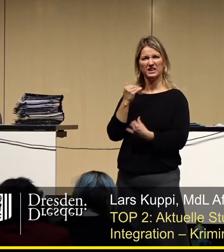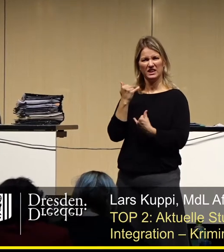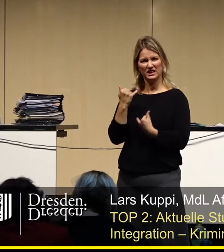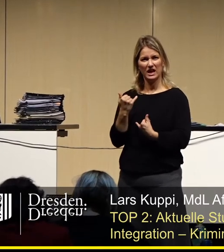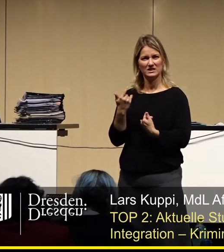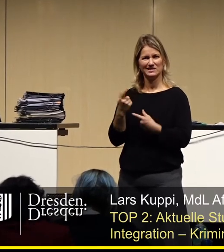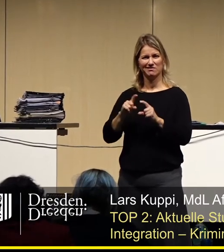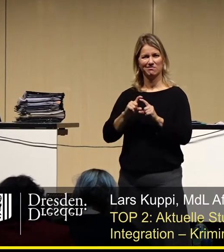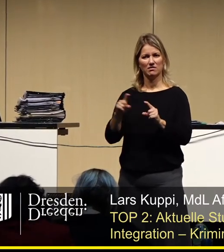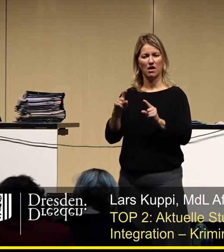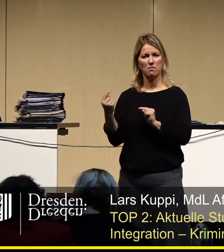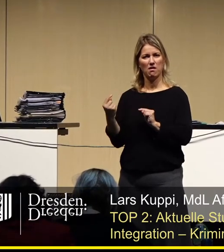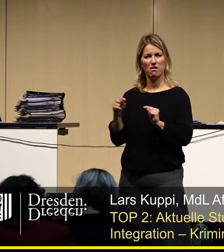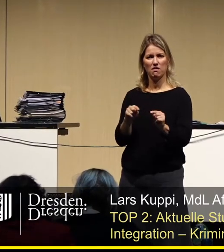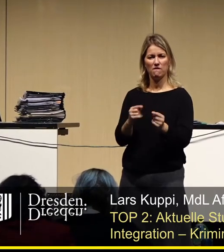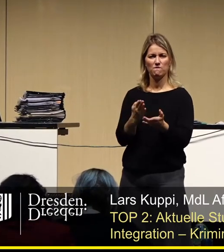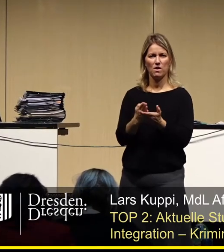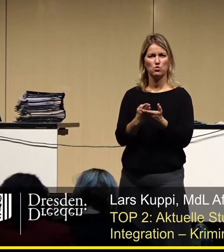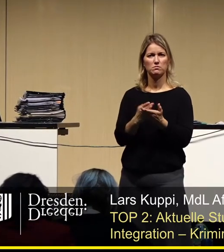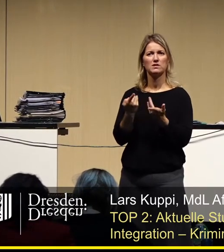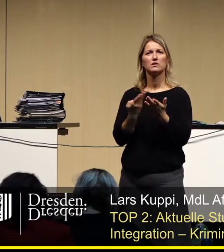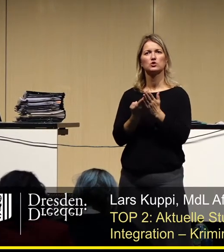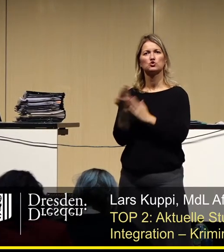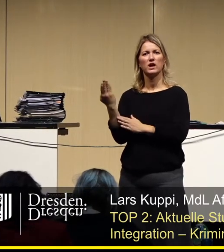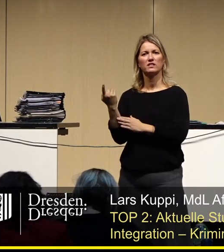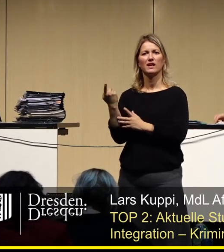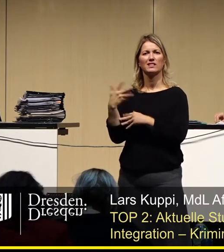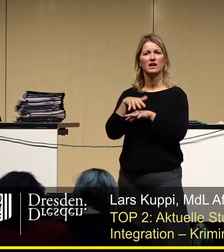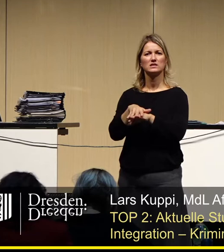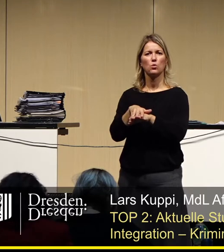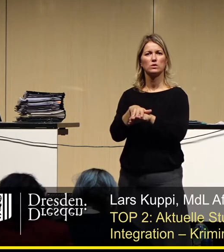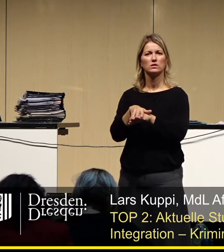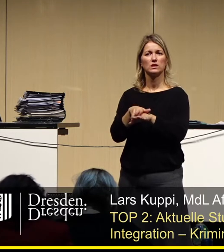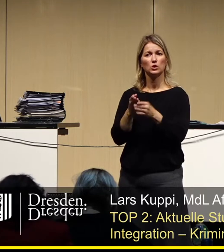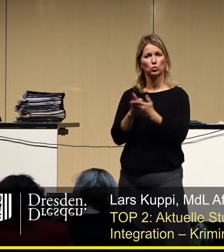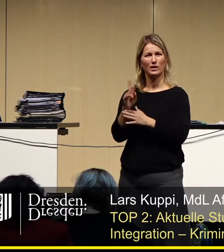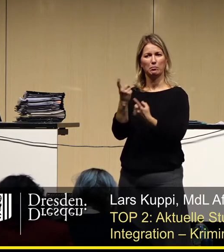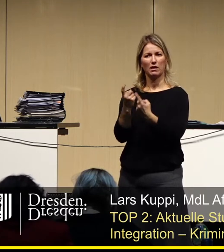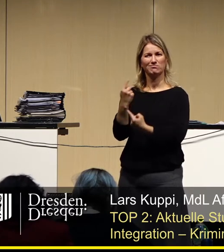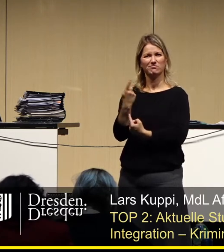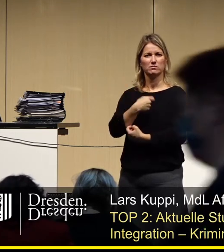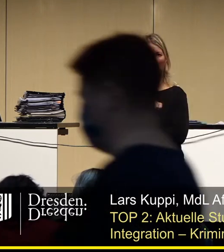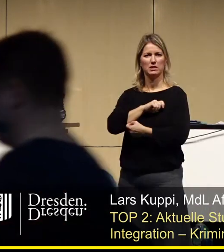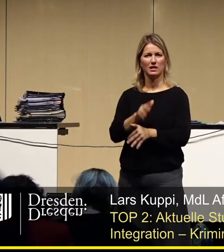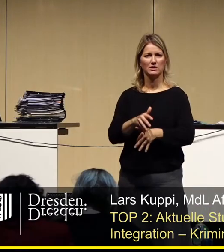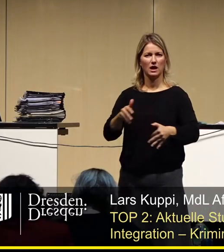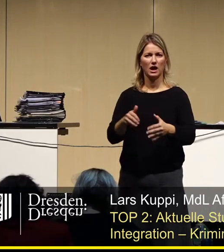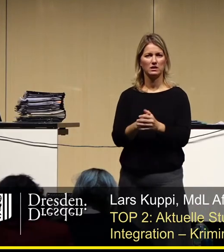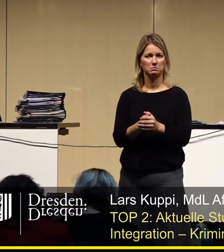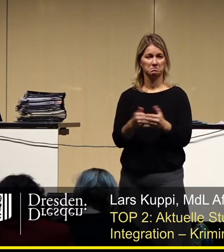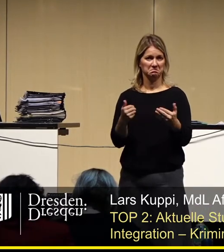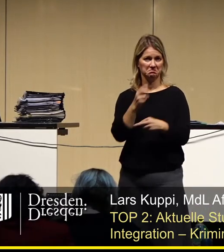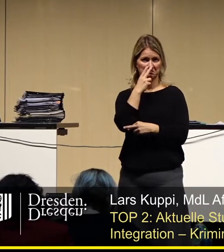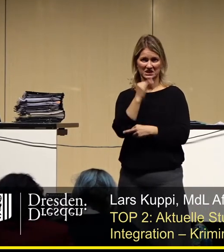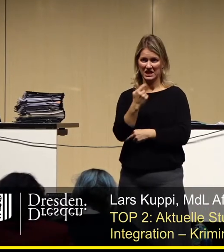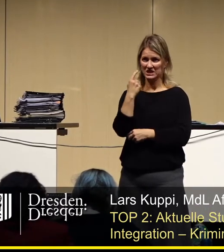diesem Thema um die Ecke kommen. Gescheiterte Integration, Kriminalität durch Migranten. Scheinbar bereitet sich Deutschland gerade auf